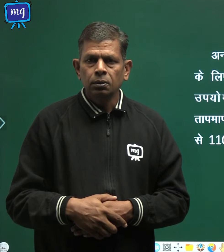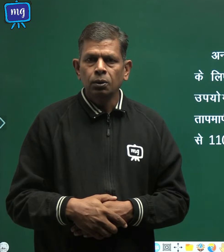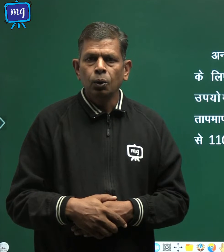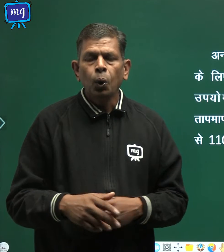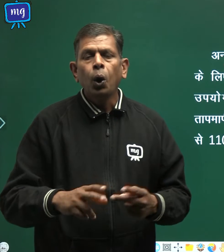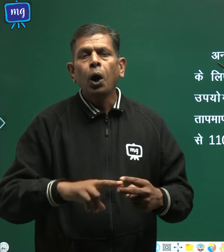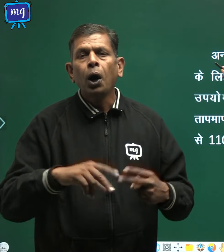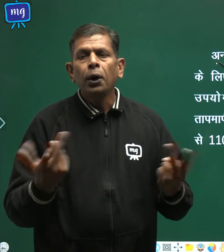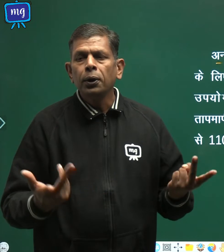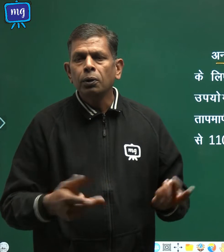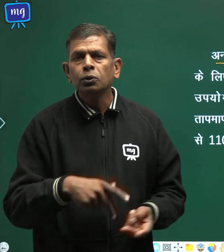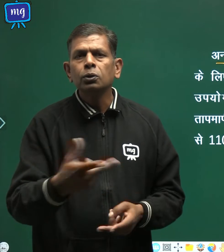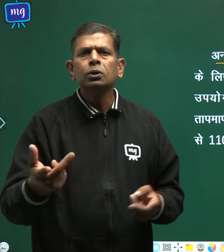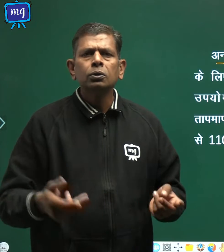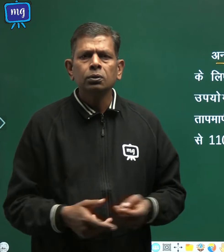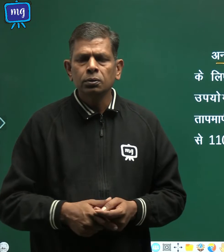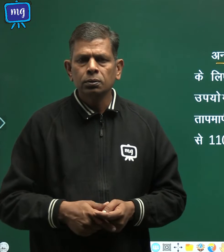अन्य वस्तुओं का